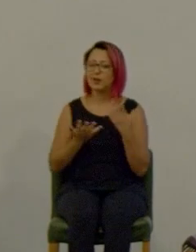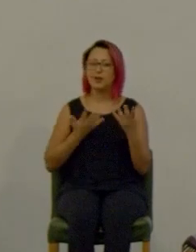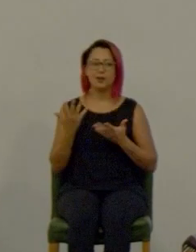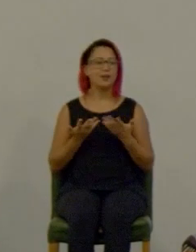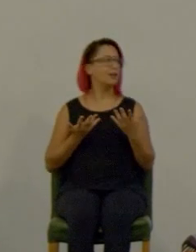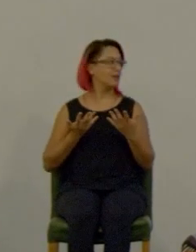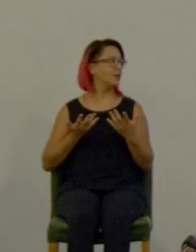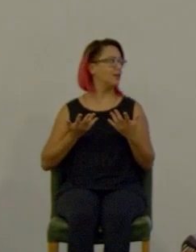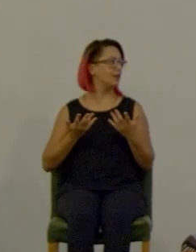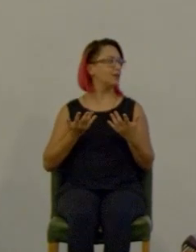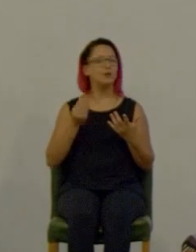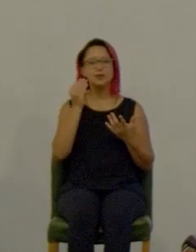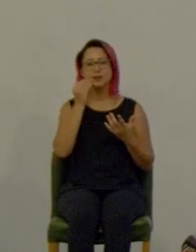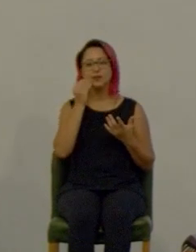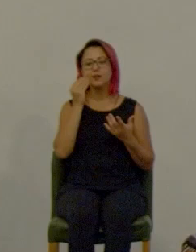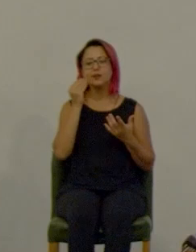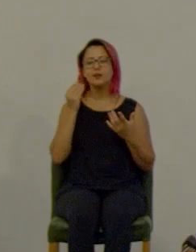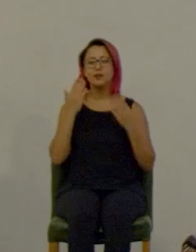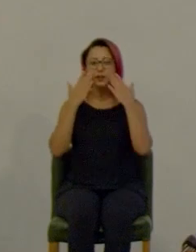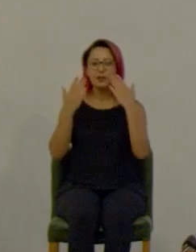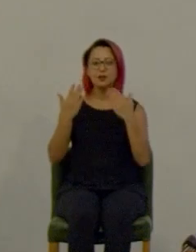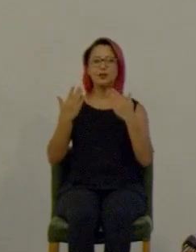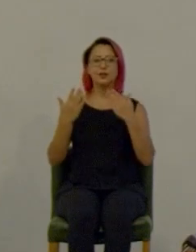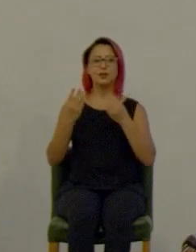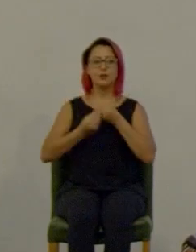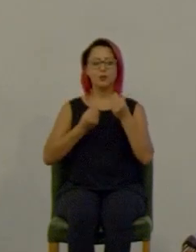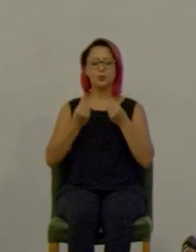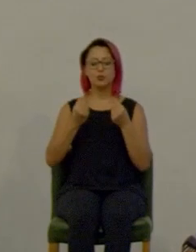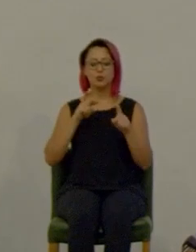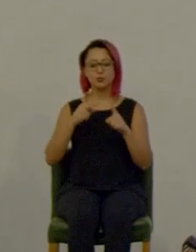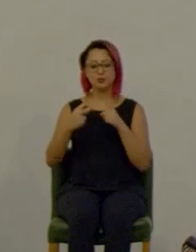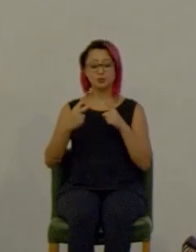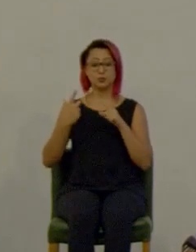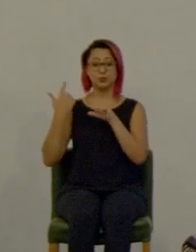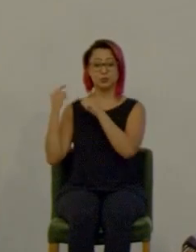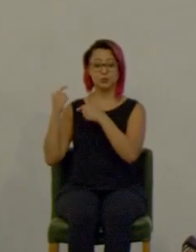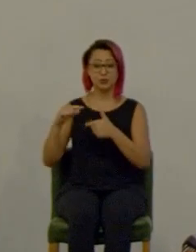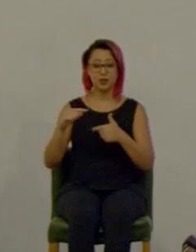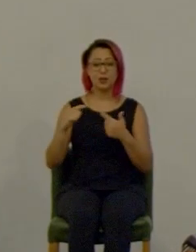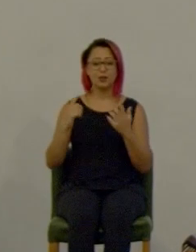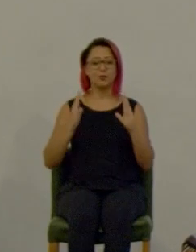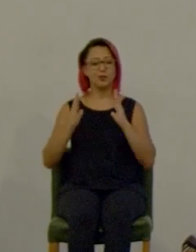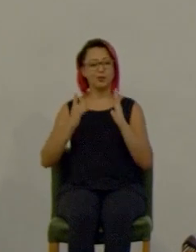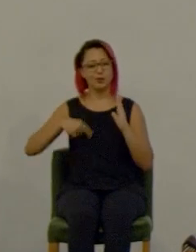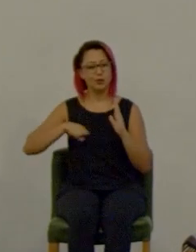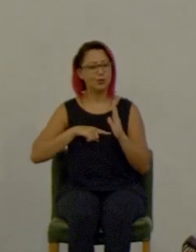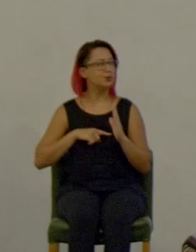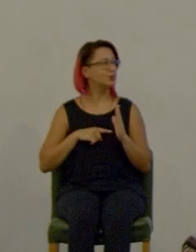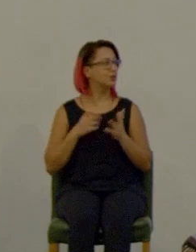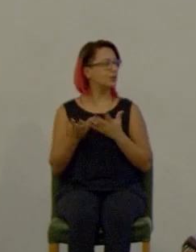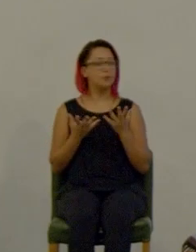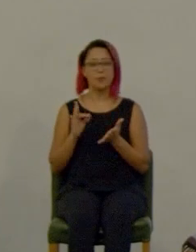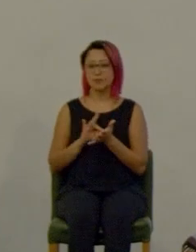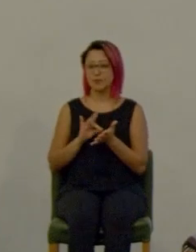de tentar trazer e desconstruir essa visão endohegemônica do antropoceno, da modernidade. Então,